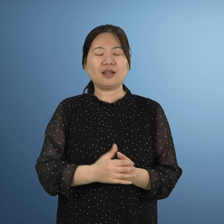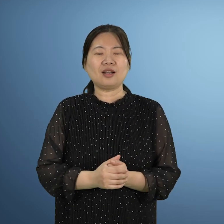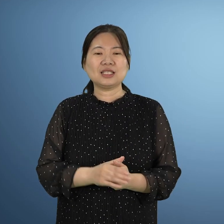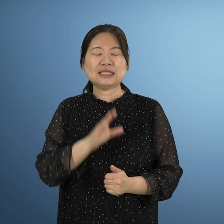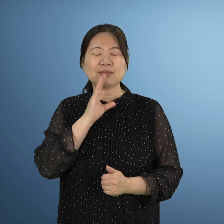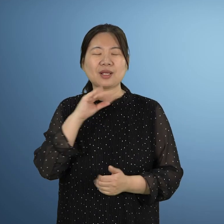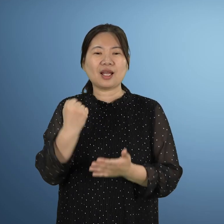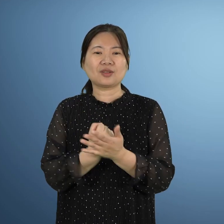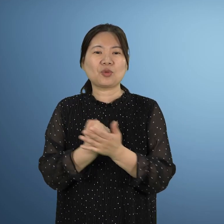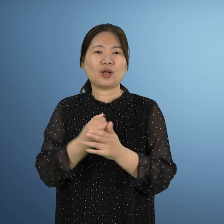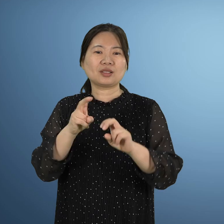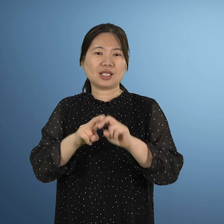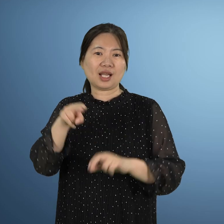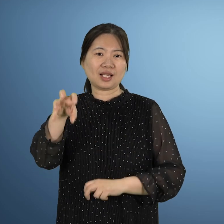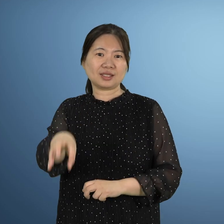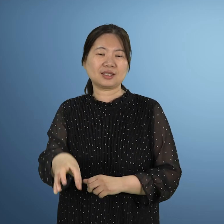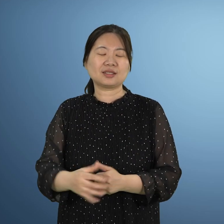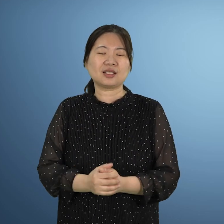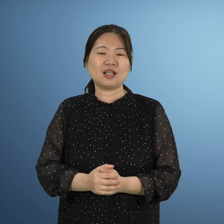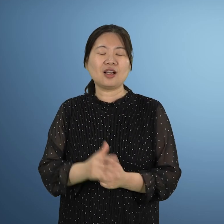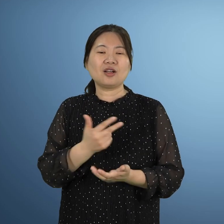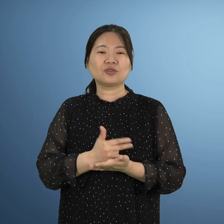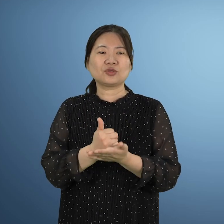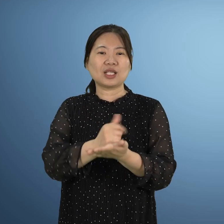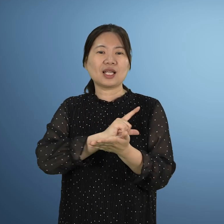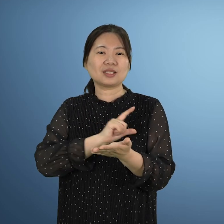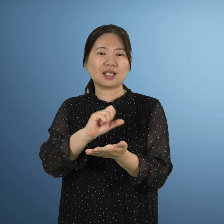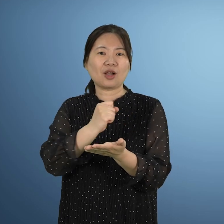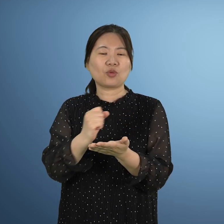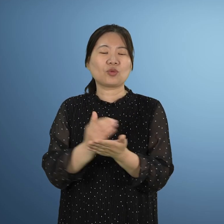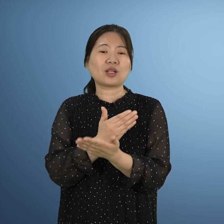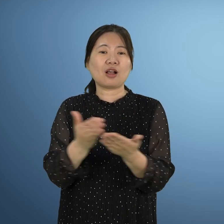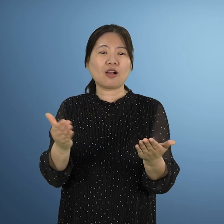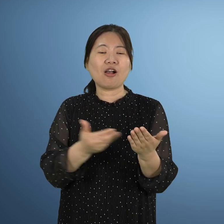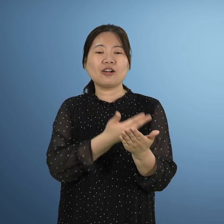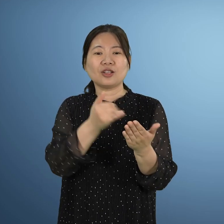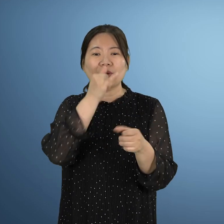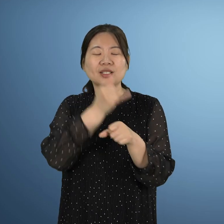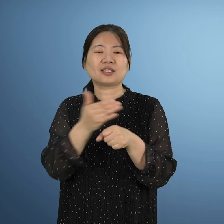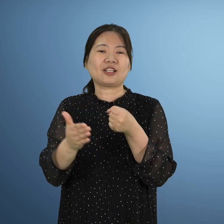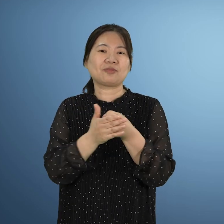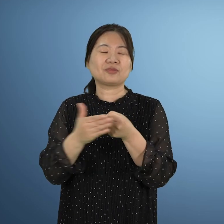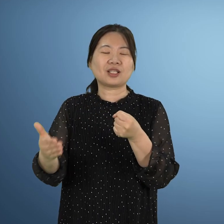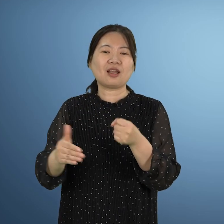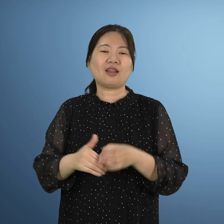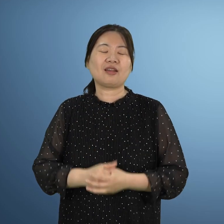정말 애통의 현장에 주님의 이름으로 나뉘어지고 흘러가서